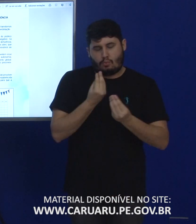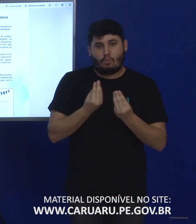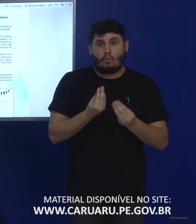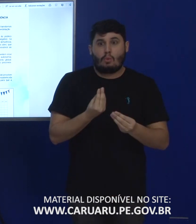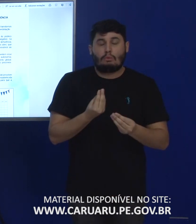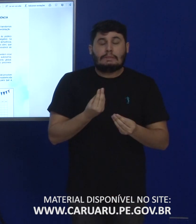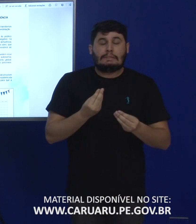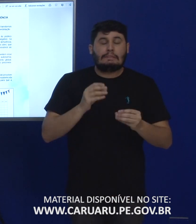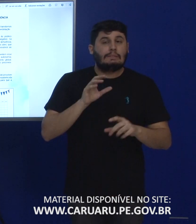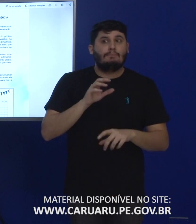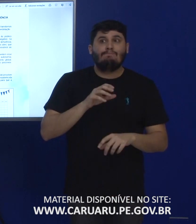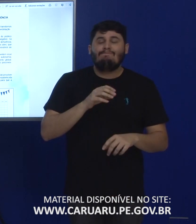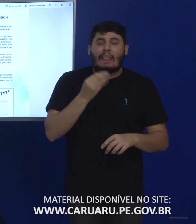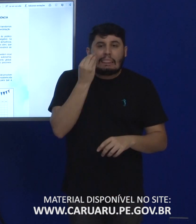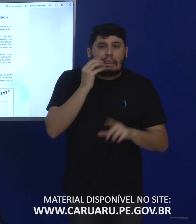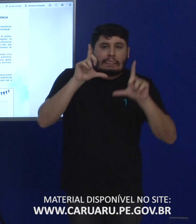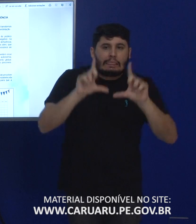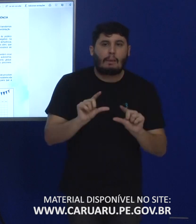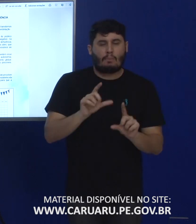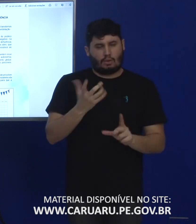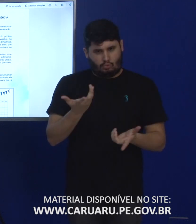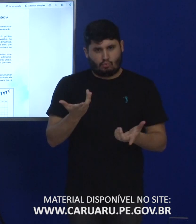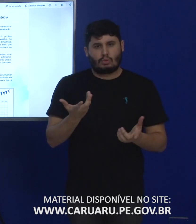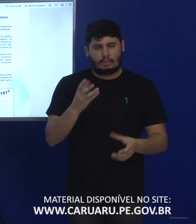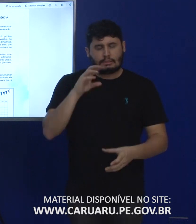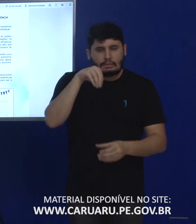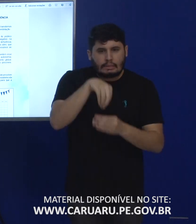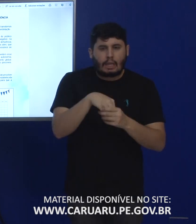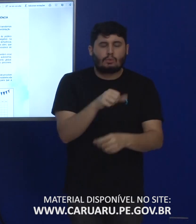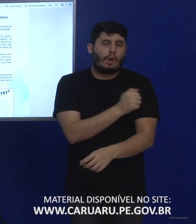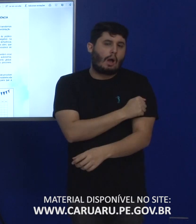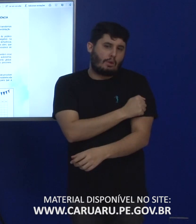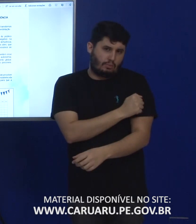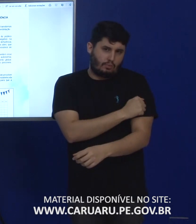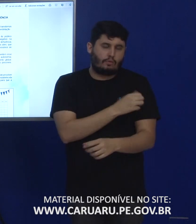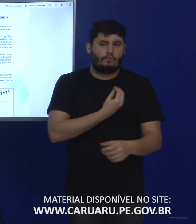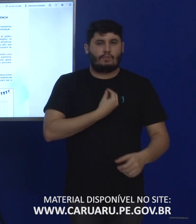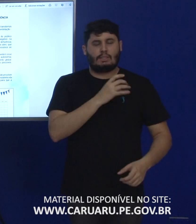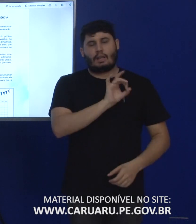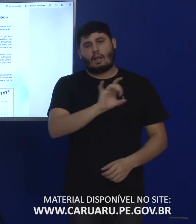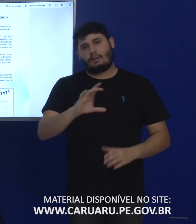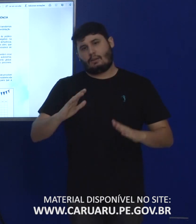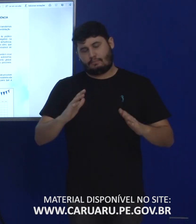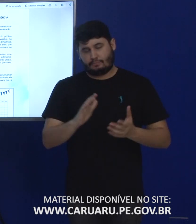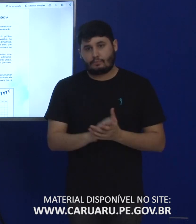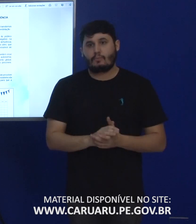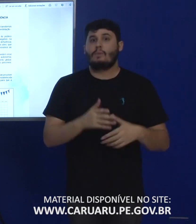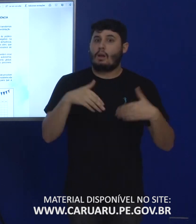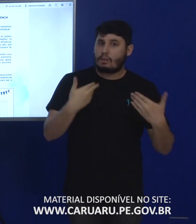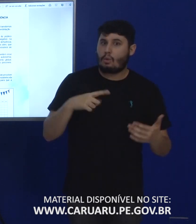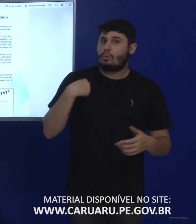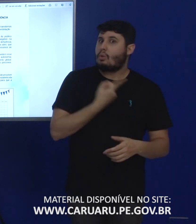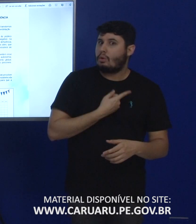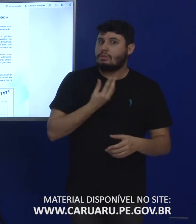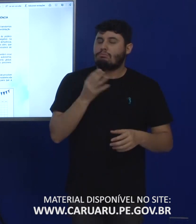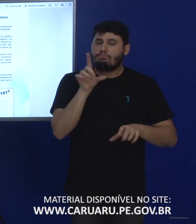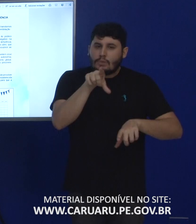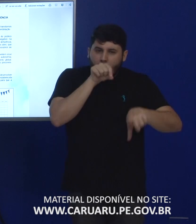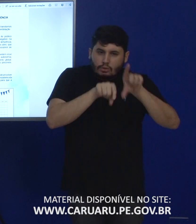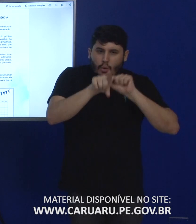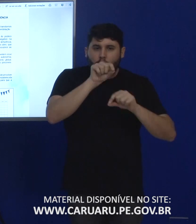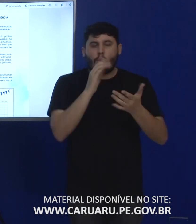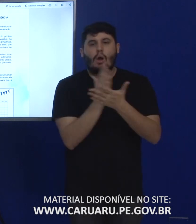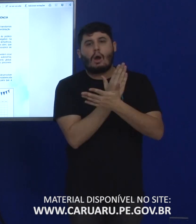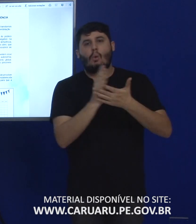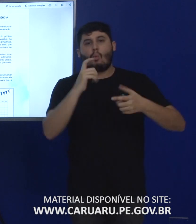nessa cartilha orientadora, como temos chamado, algumas sugestões, inclusive de links, de imagens, de como